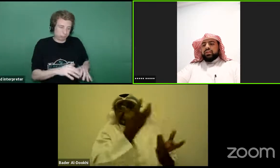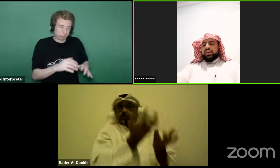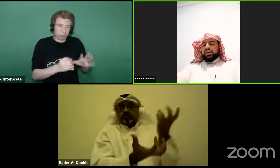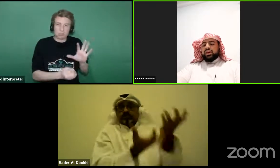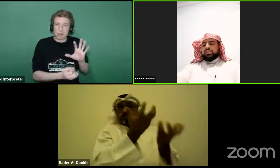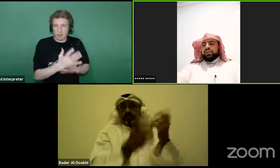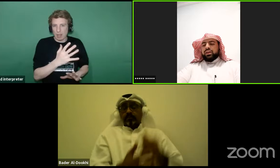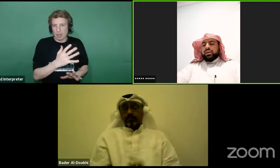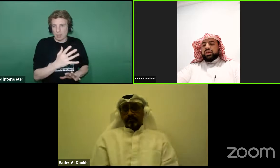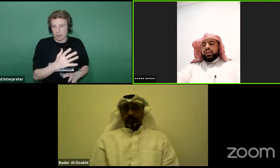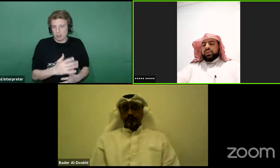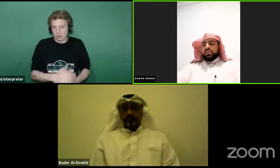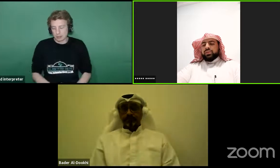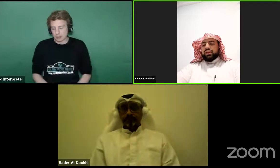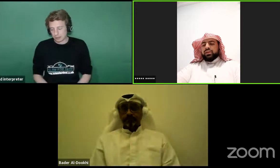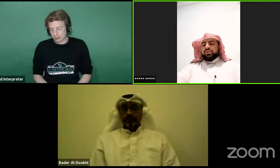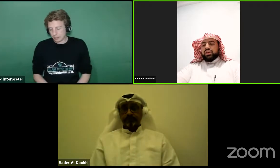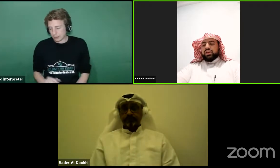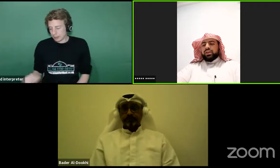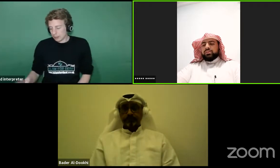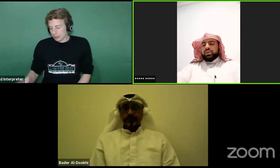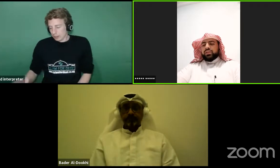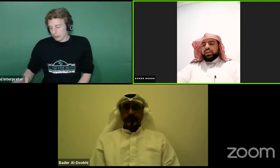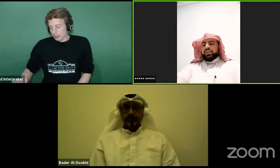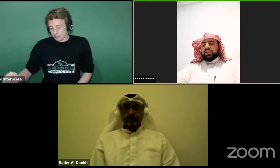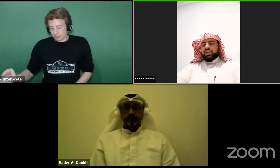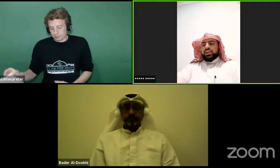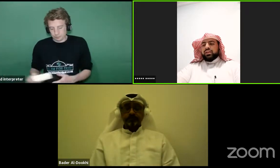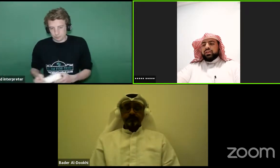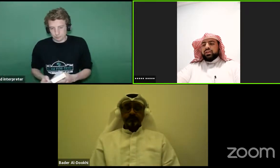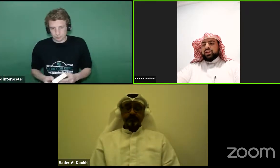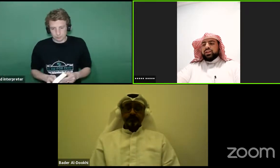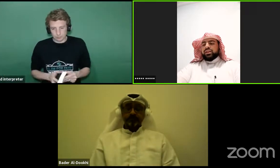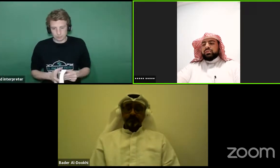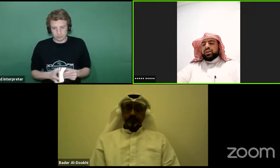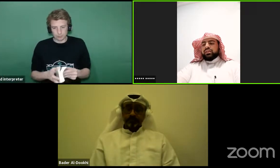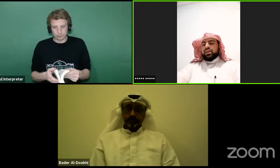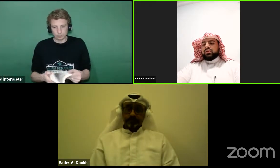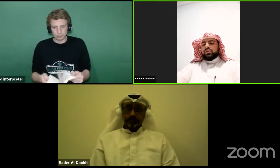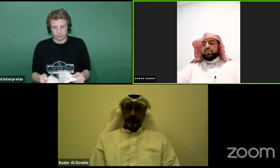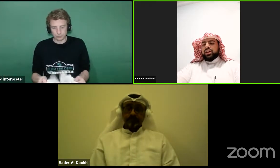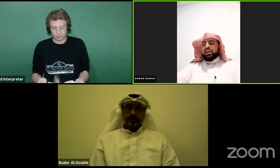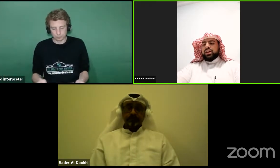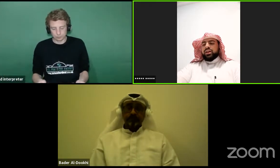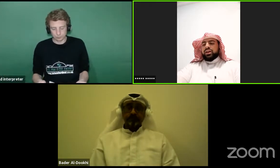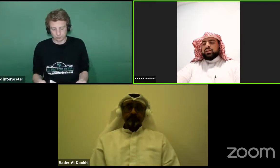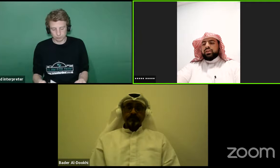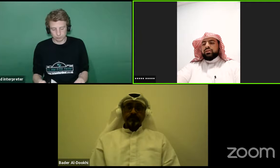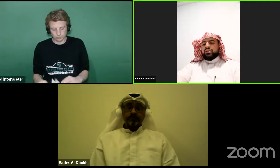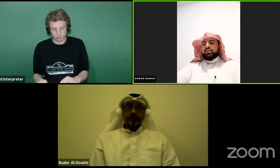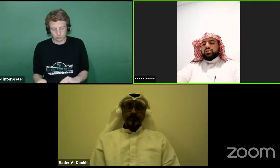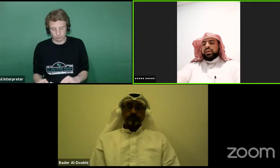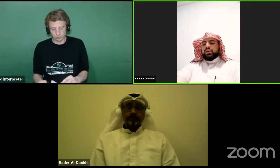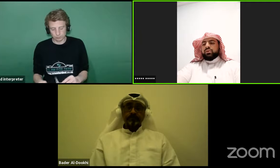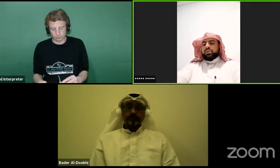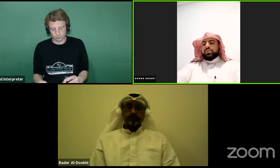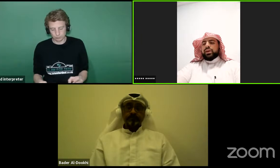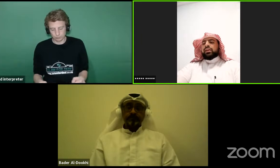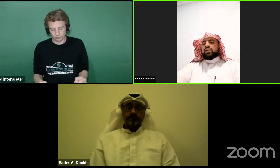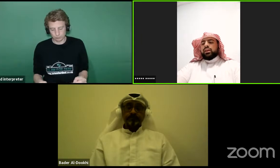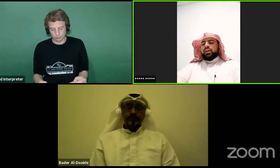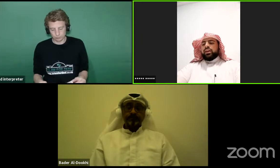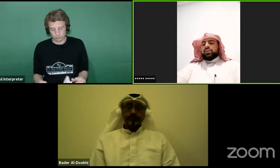ليميز الله الخبيث من الطيب ويجعل الخبيث بعضه على بعض